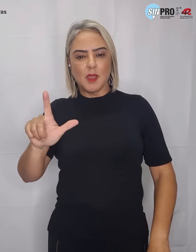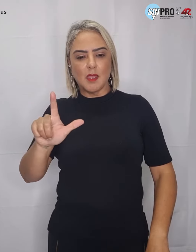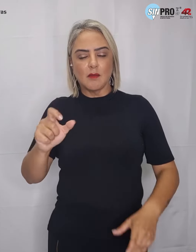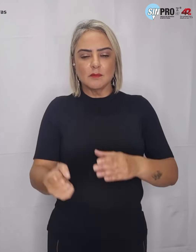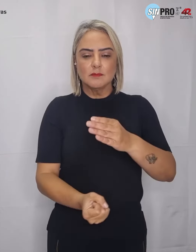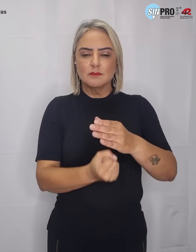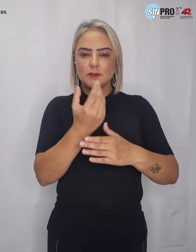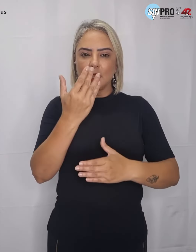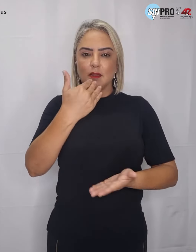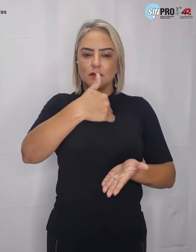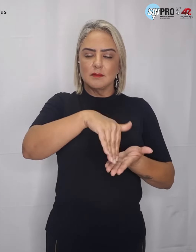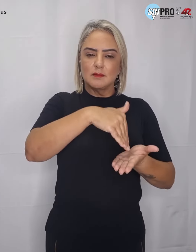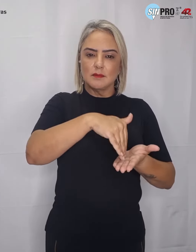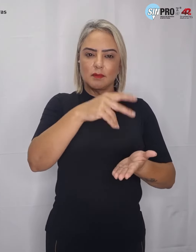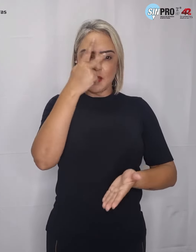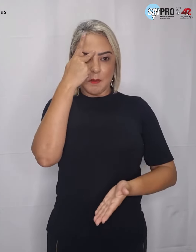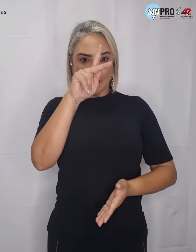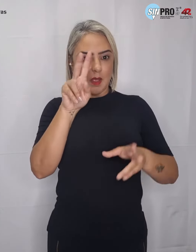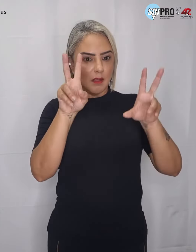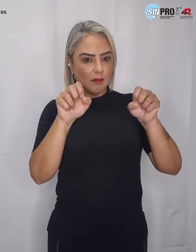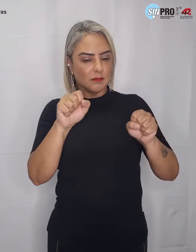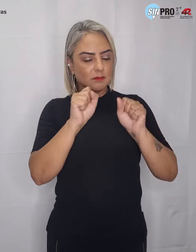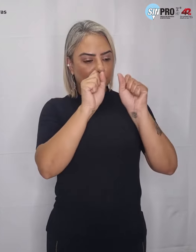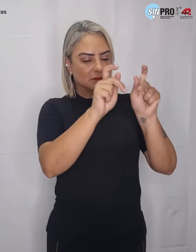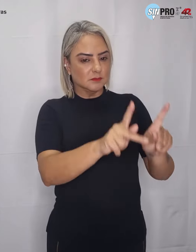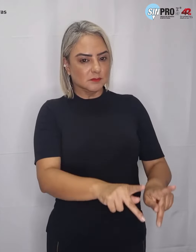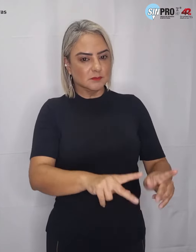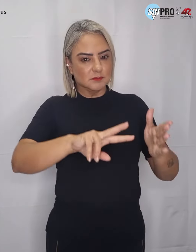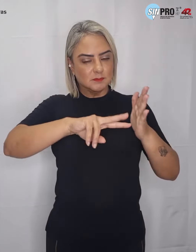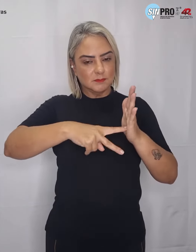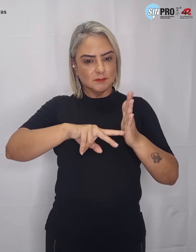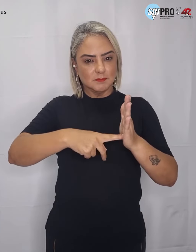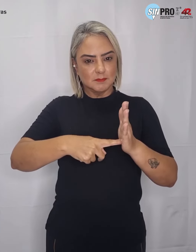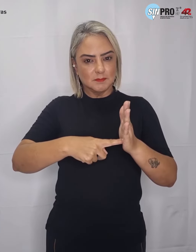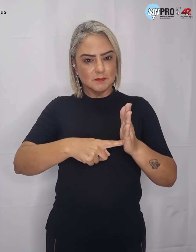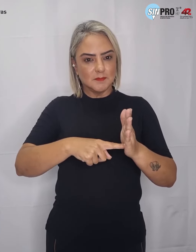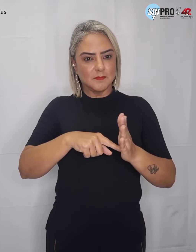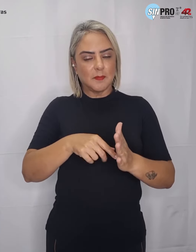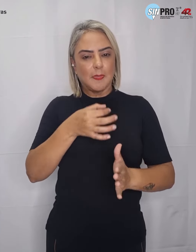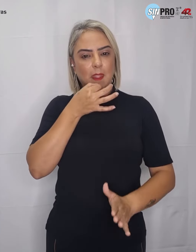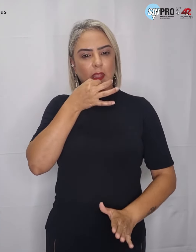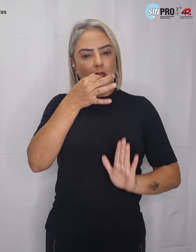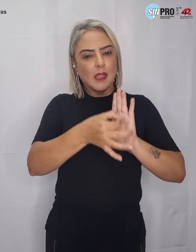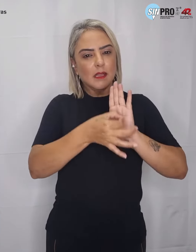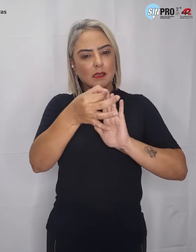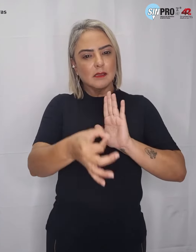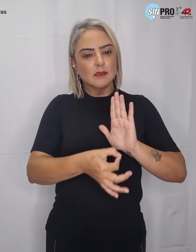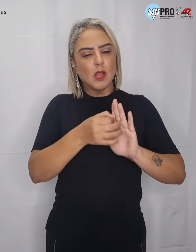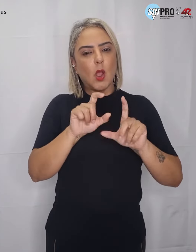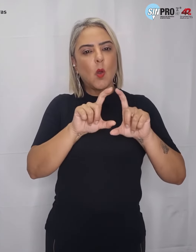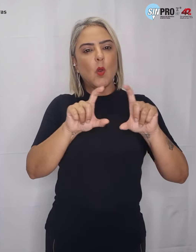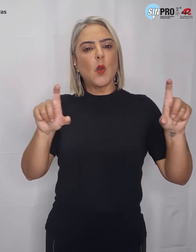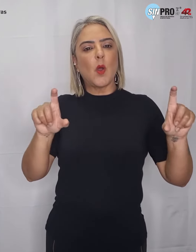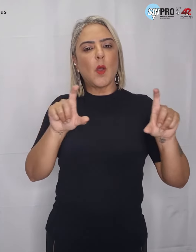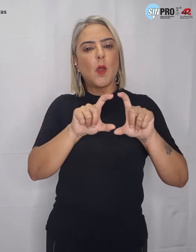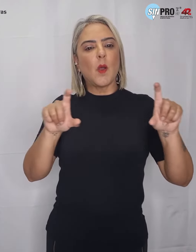fundadora da Secretaria para Assuntos dos Aposentados do Simpro, criticava a nomenclatura e o